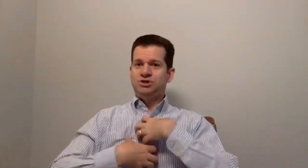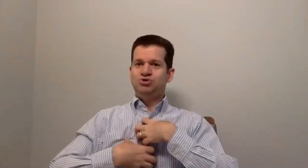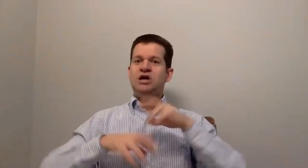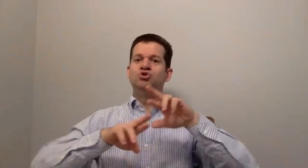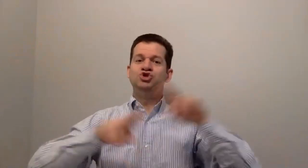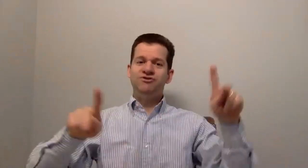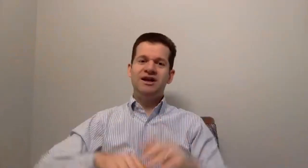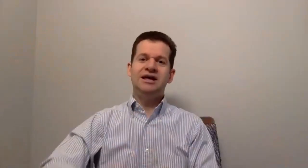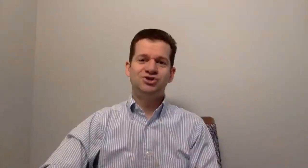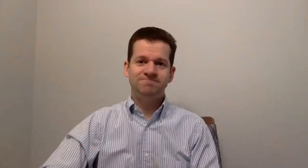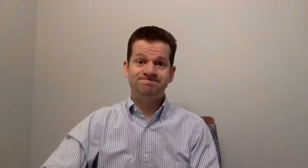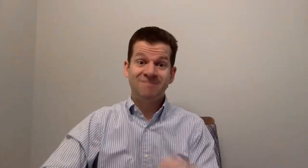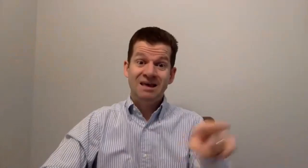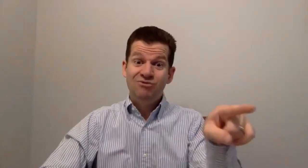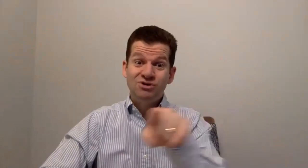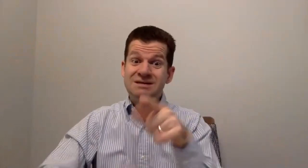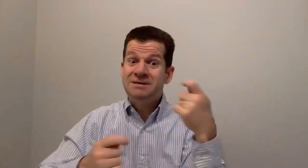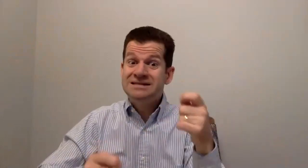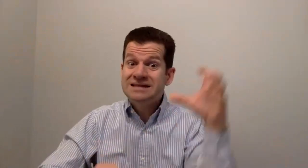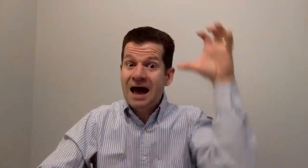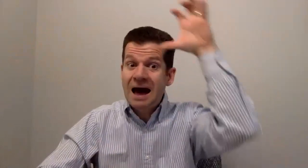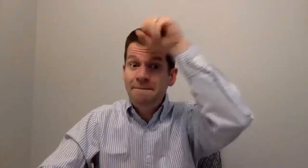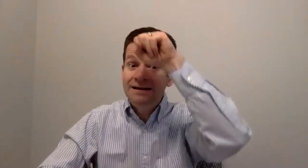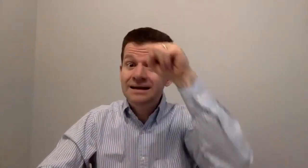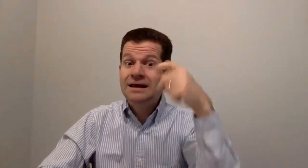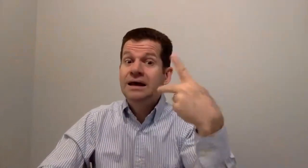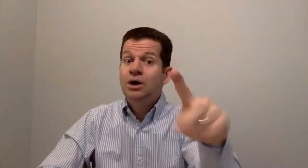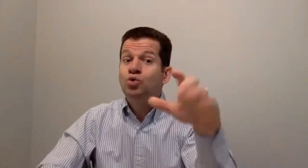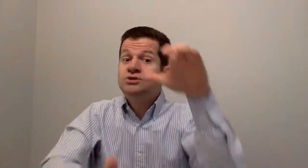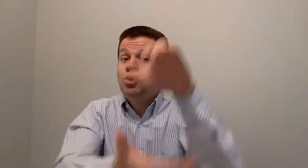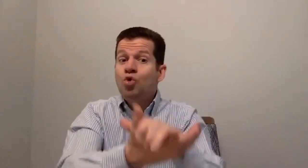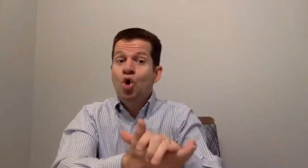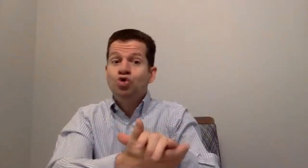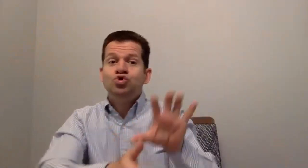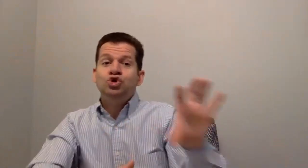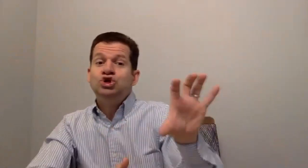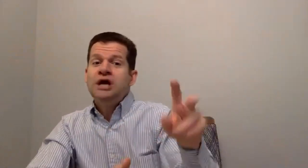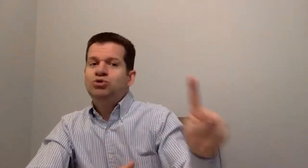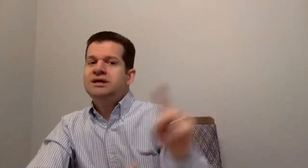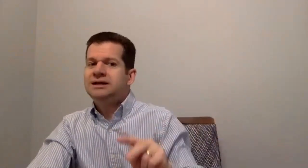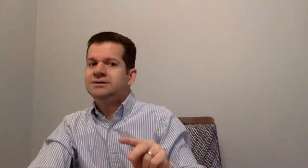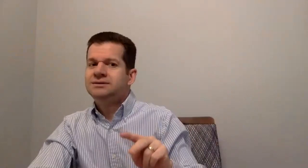seu jeito diferente. Você precisa aprender o seu cônjuge, jeito dele,